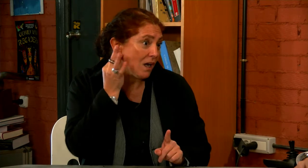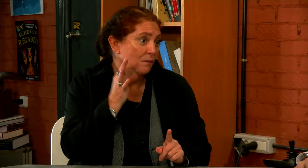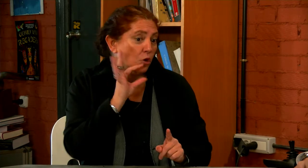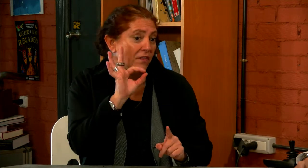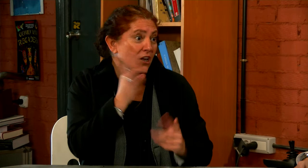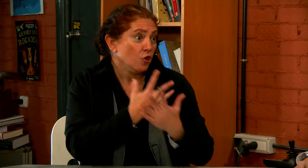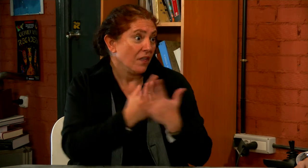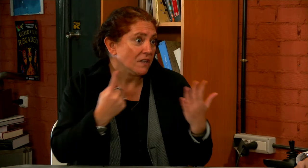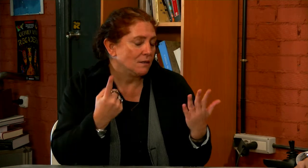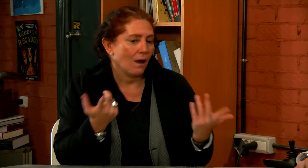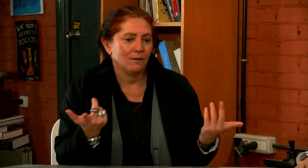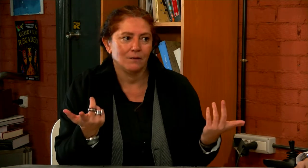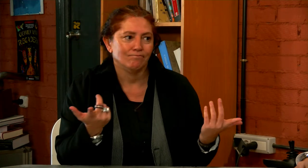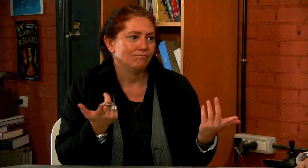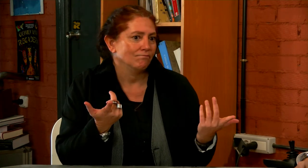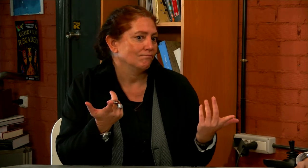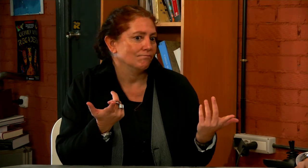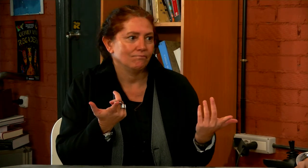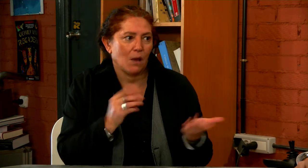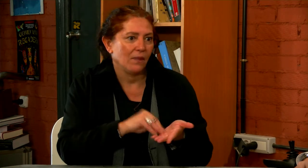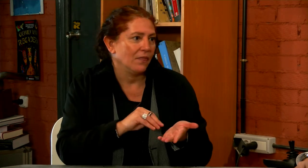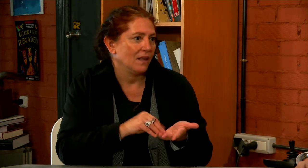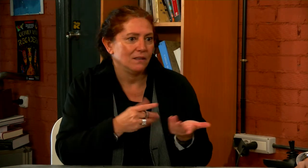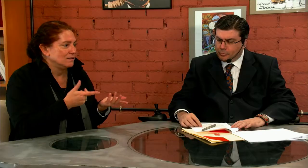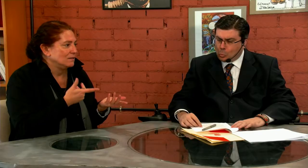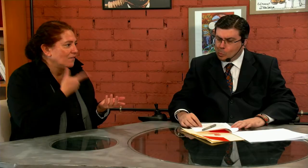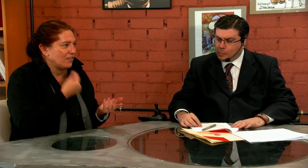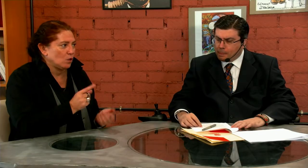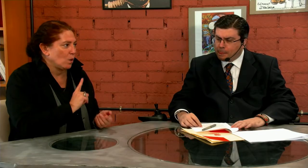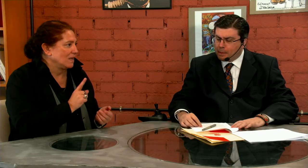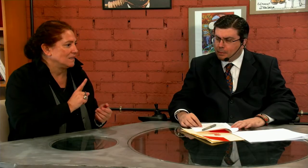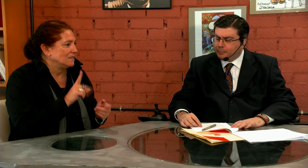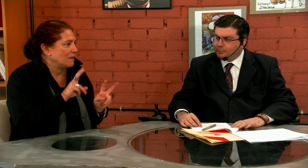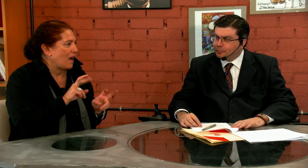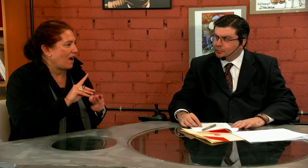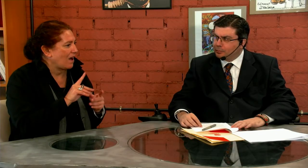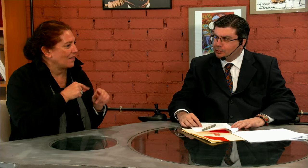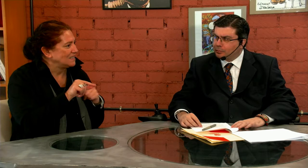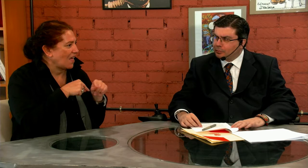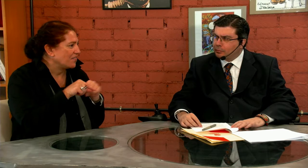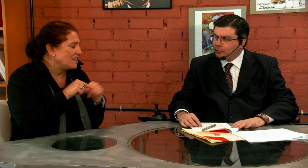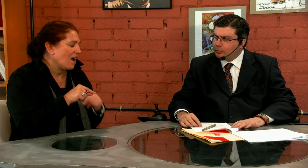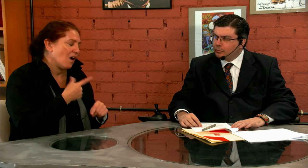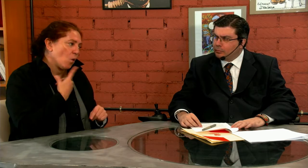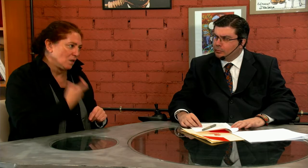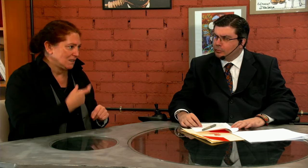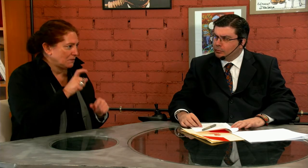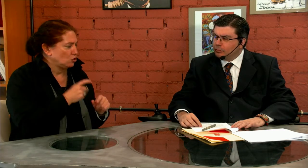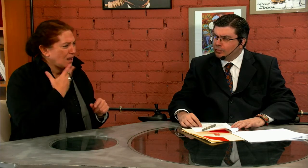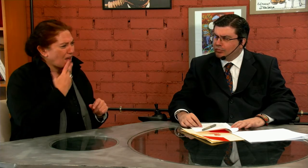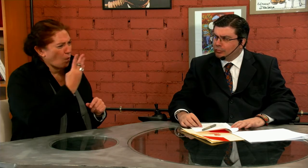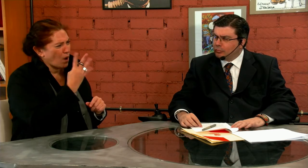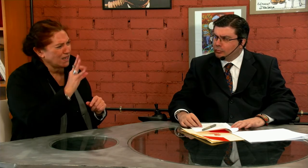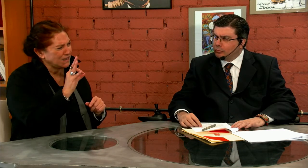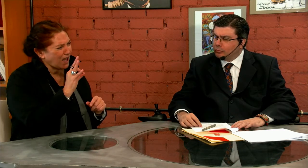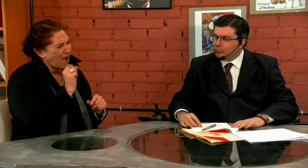nivel autonómico o cuando se establecen recursos pues de ayuda de violencia de género, por ejemplo el teléfono 016, no está adaptado a lengua